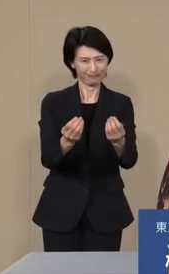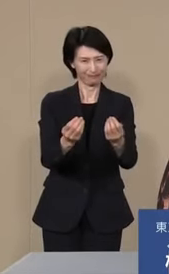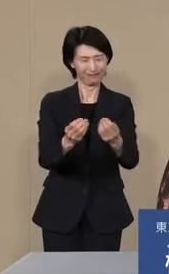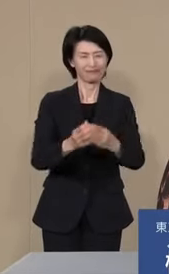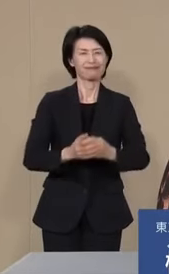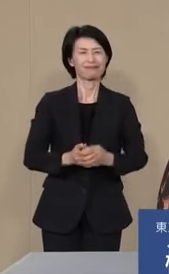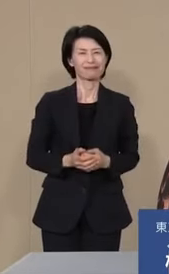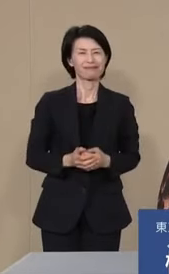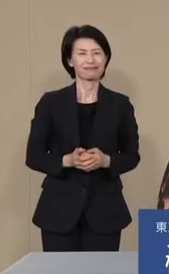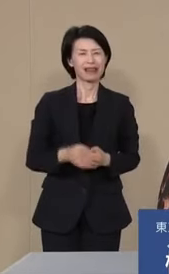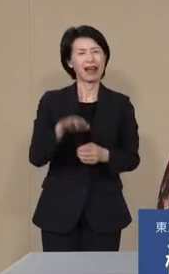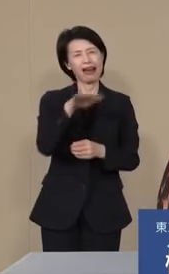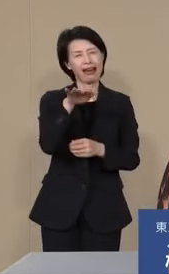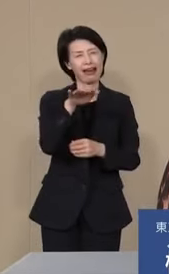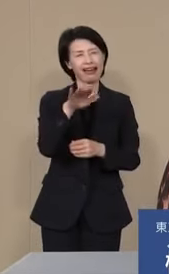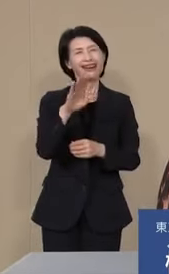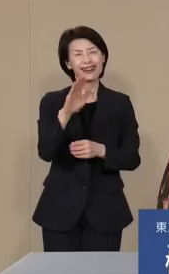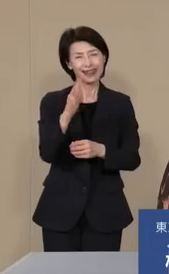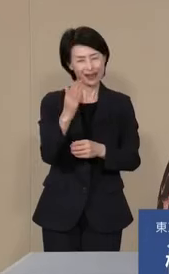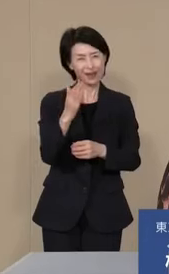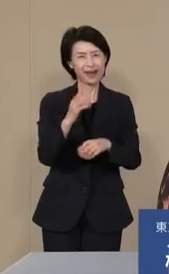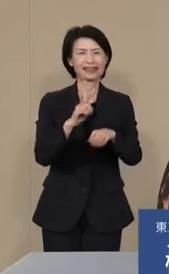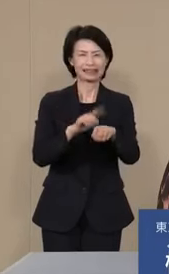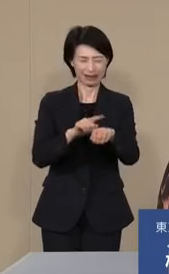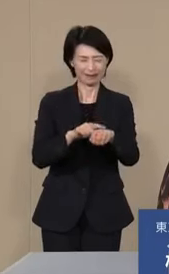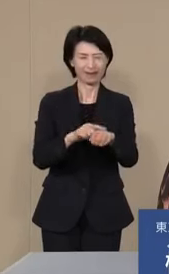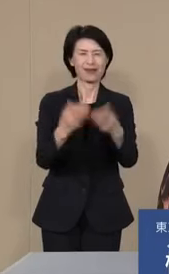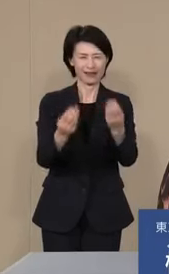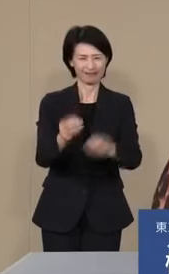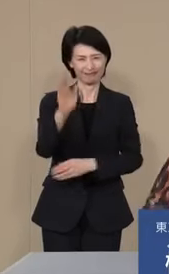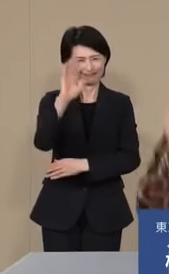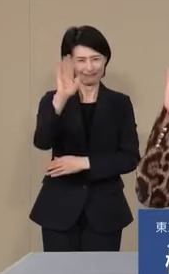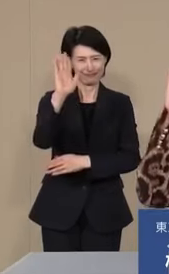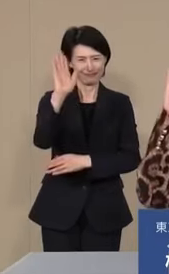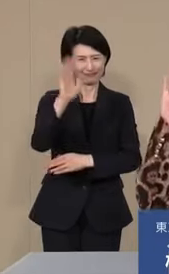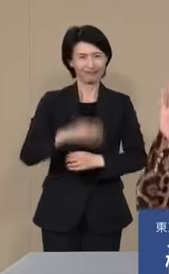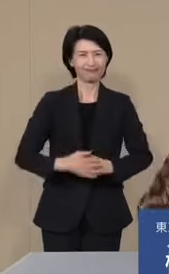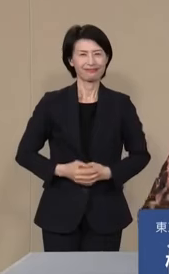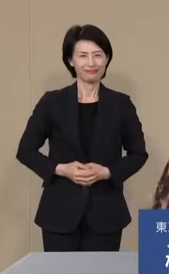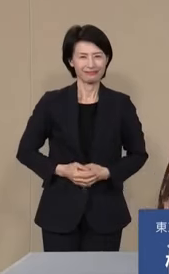ますわあわあ言うとりおりますがお時間ですさよなら